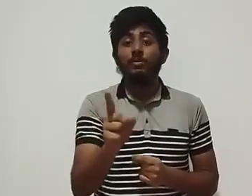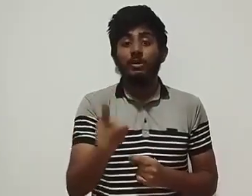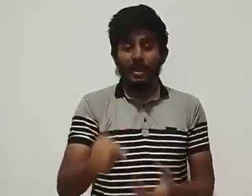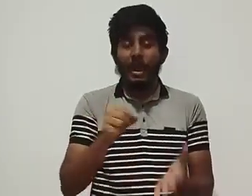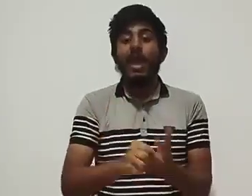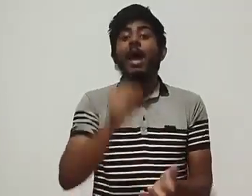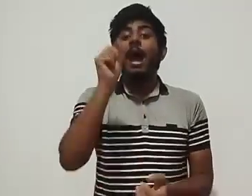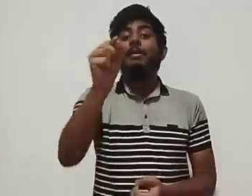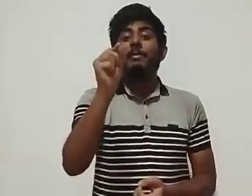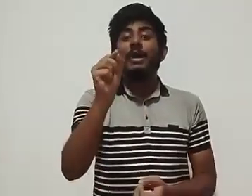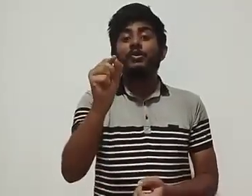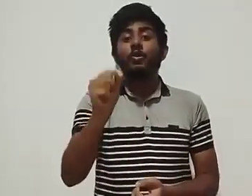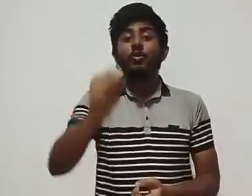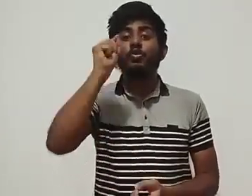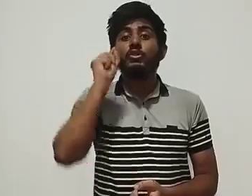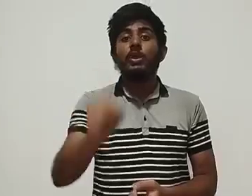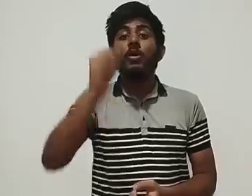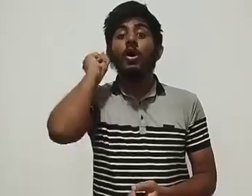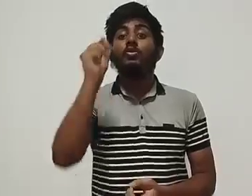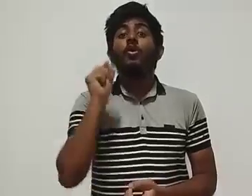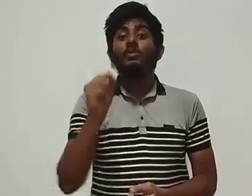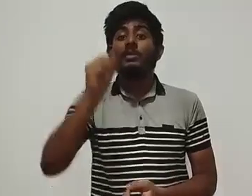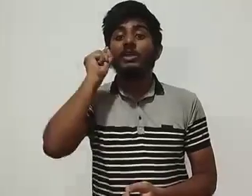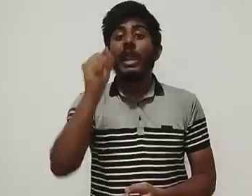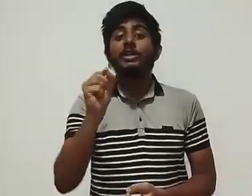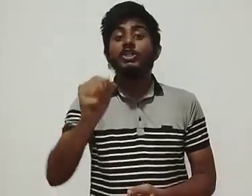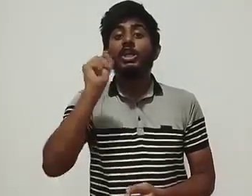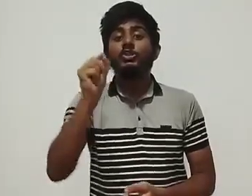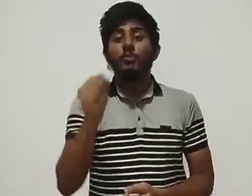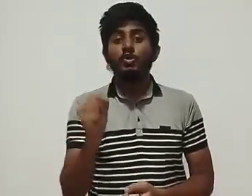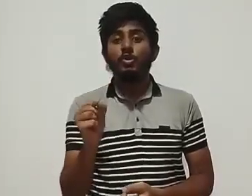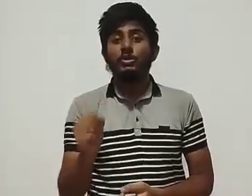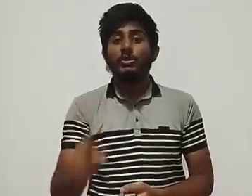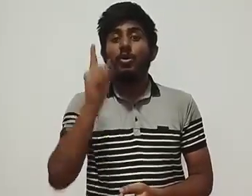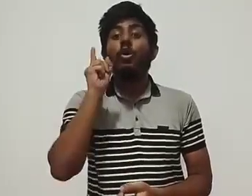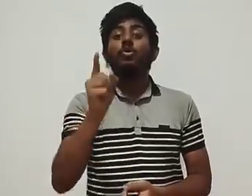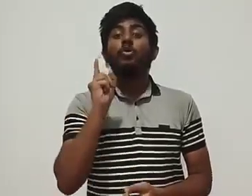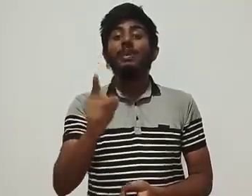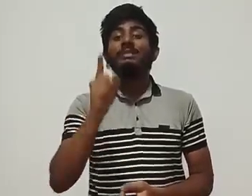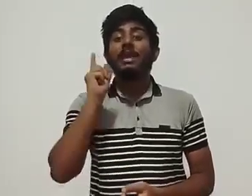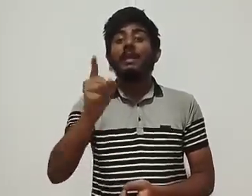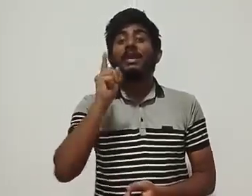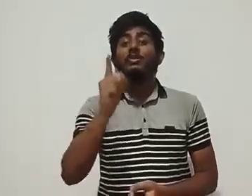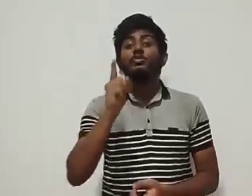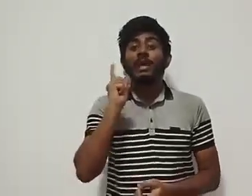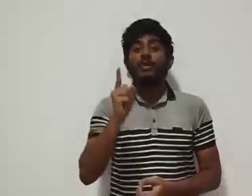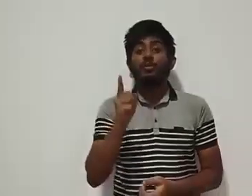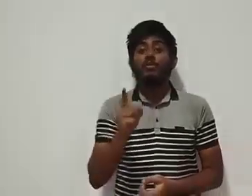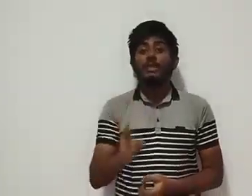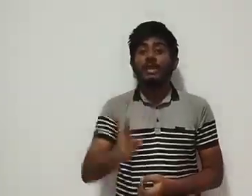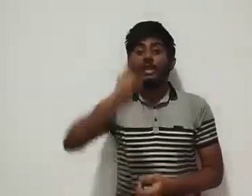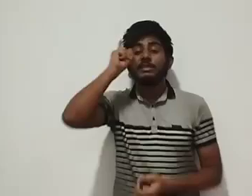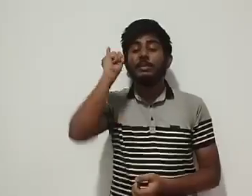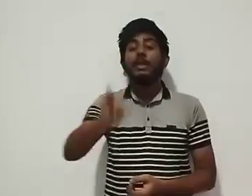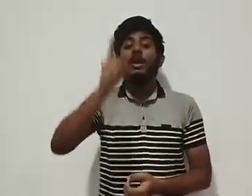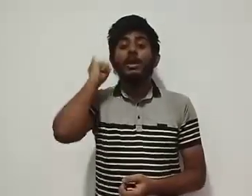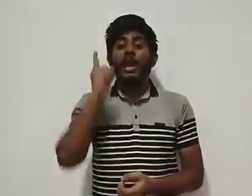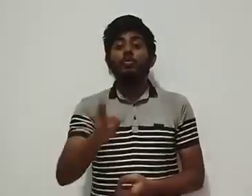বলতে পারে না। আমার ভাইরা যখন মুক্ত ছিল তখন তাদের একটি শেষ স্পষ্ট কথা ছিল, তোমরা যারা মাঠে আসো তারা আন্দোলন চালিয়ে নিয়ে যাবে,